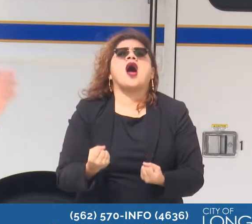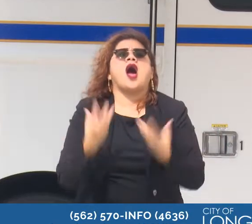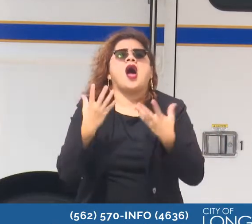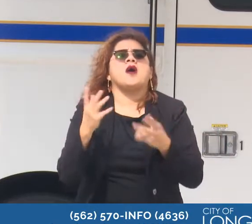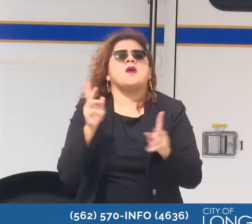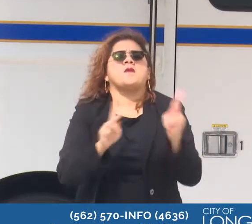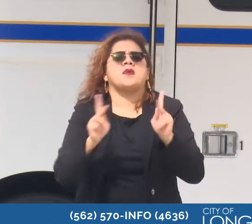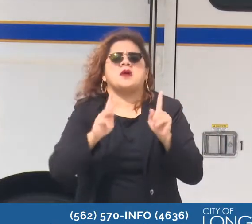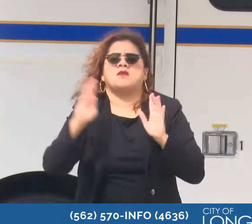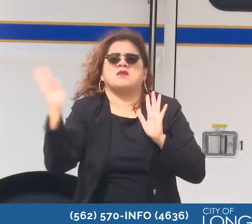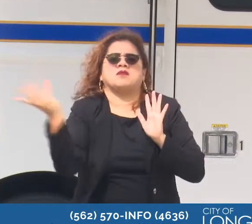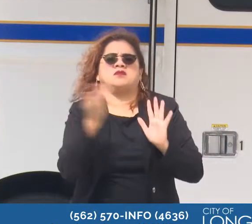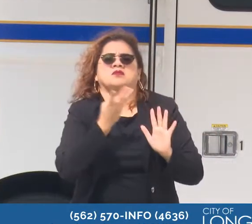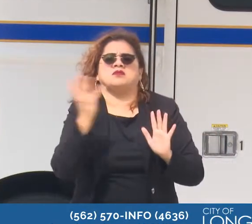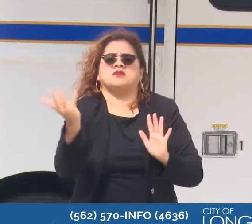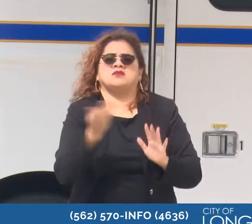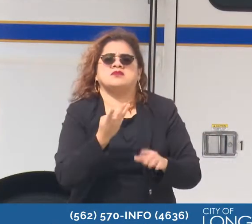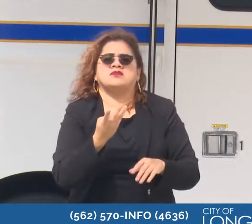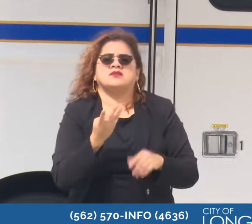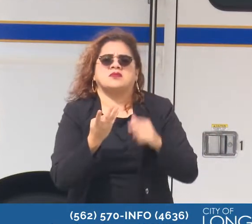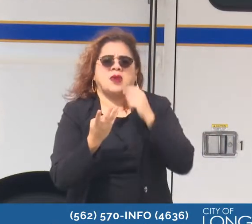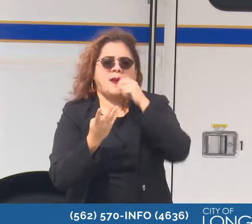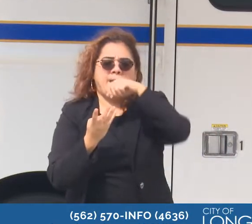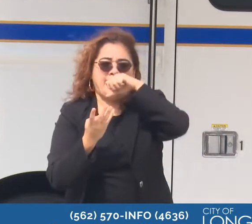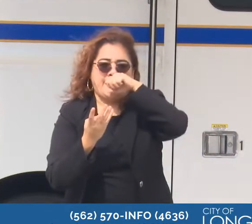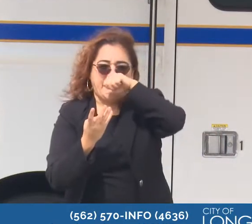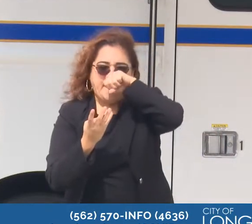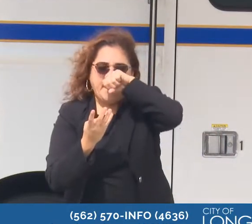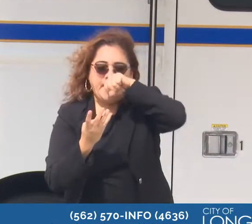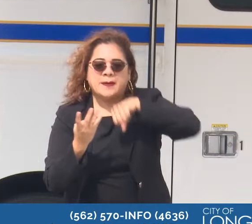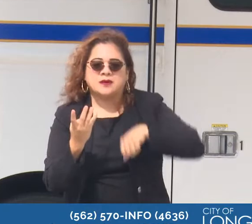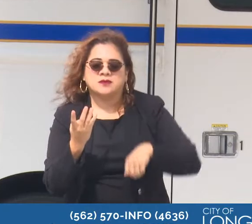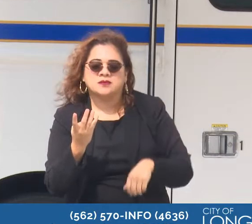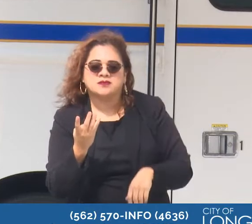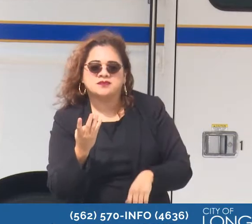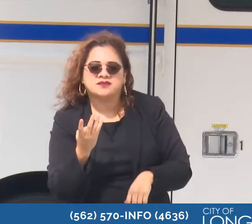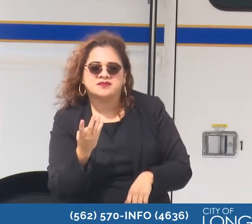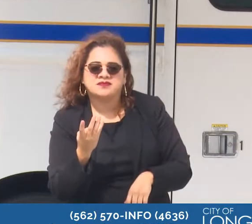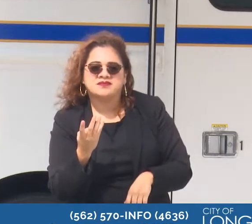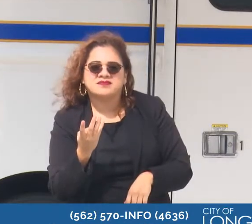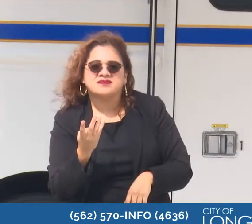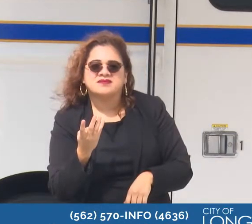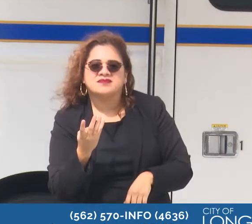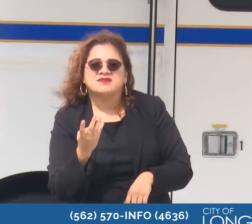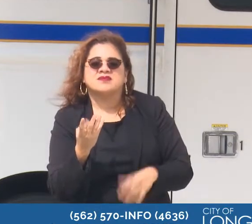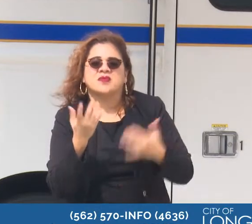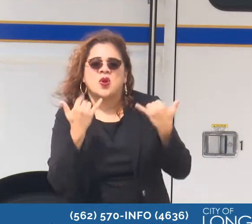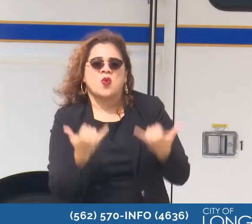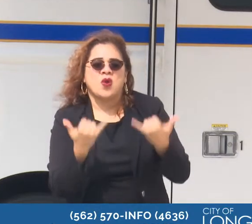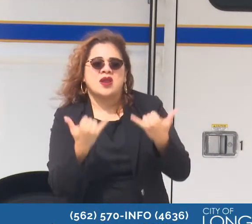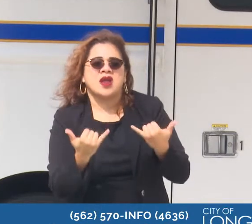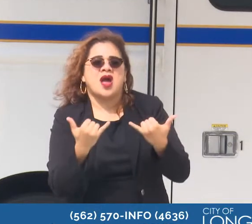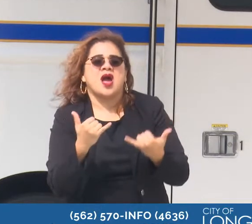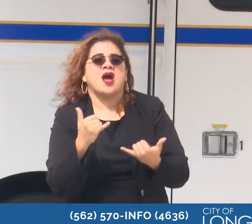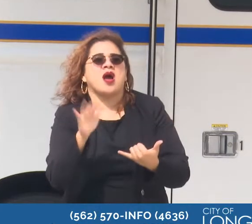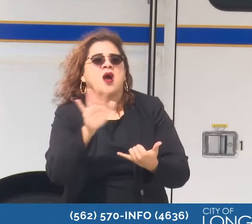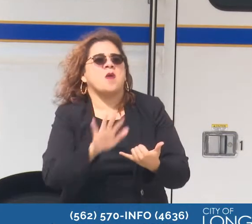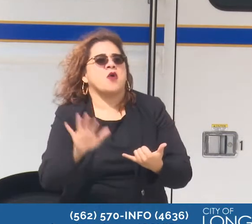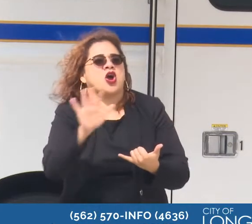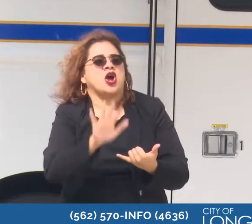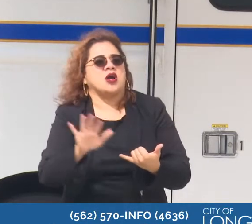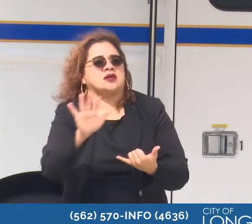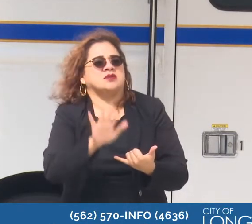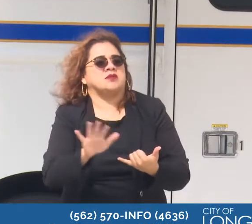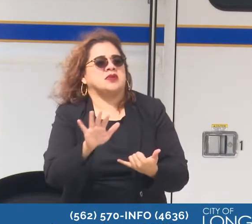O no vamos si gente que viene vamos a poder dar el examen. Ahorita estamos haciendo